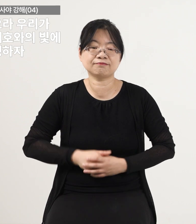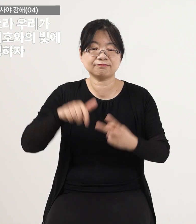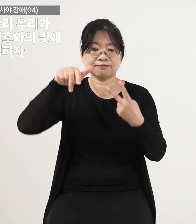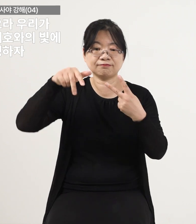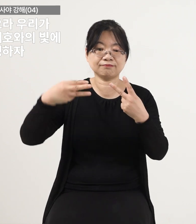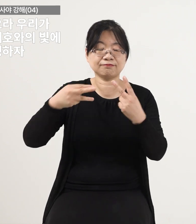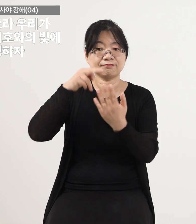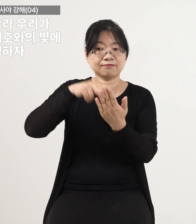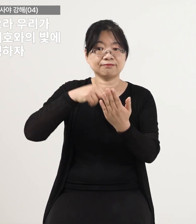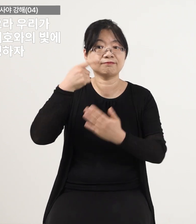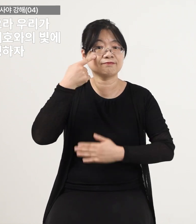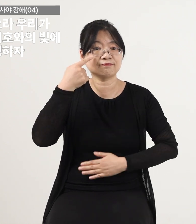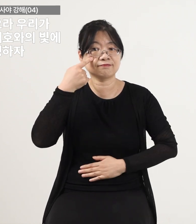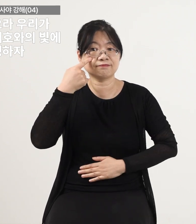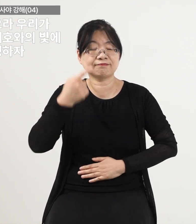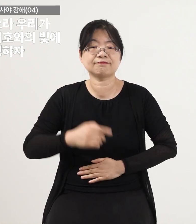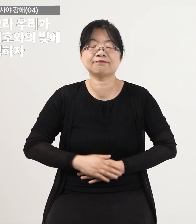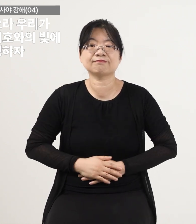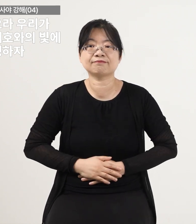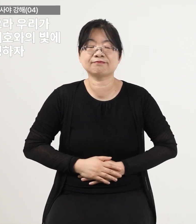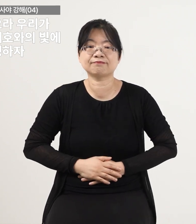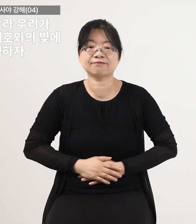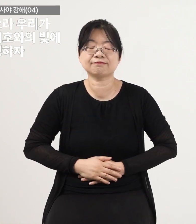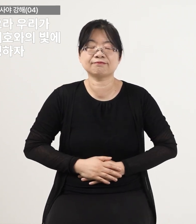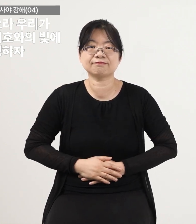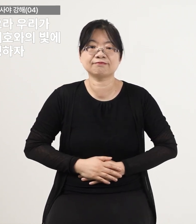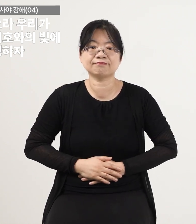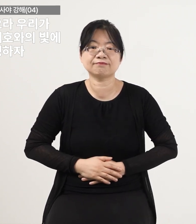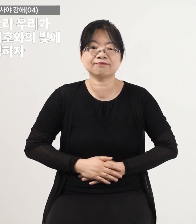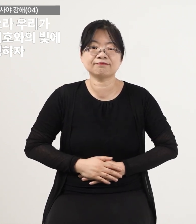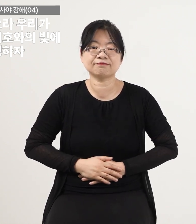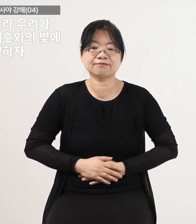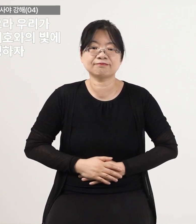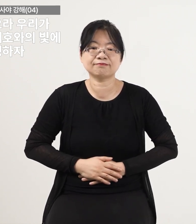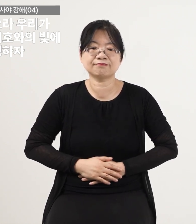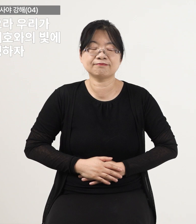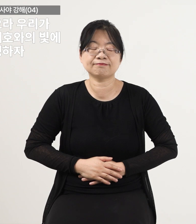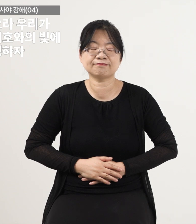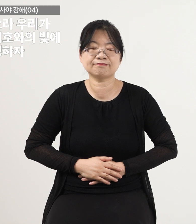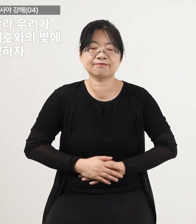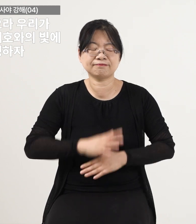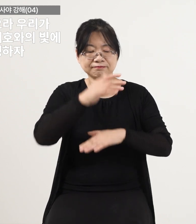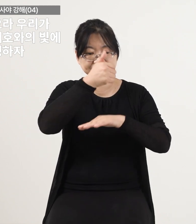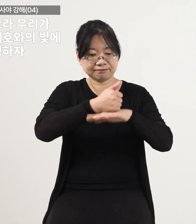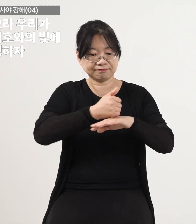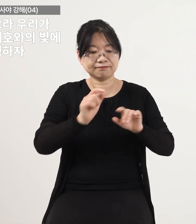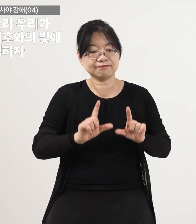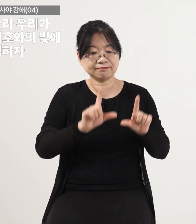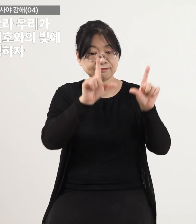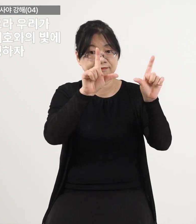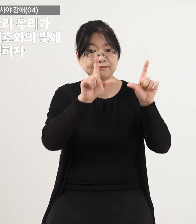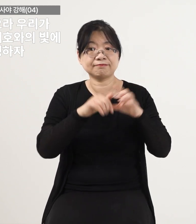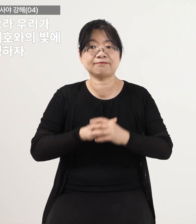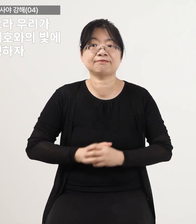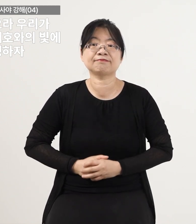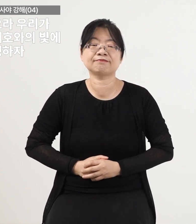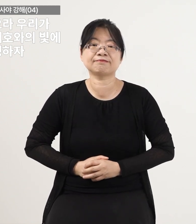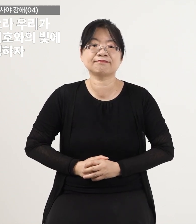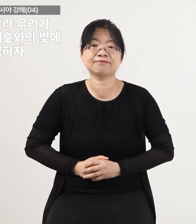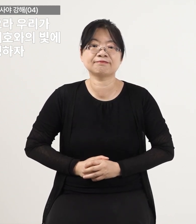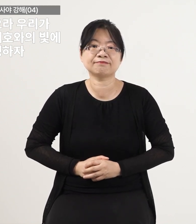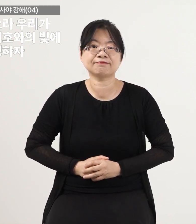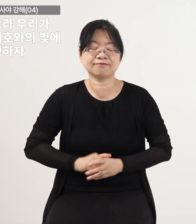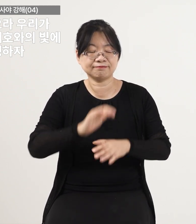2절을 보세요. 2절을 보시면 말이래 그랬어요. 말이래. 자, 잠깐 앞을 보십시다.